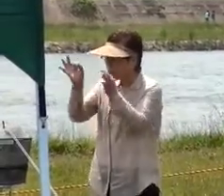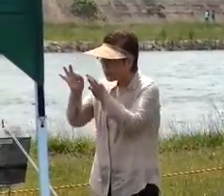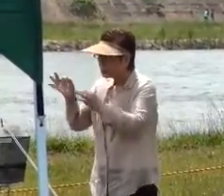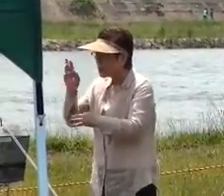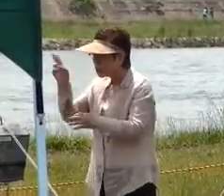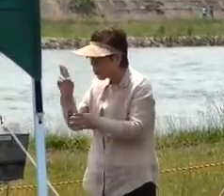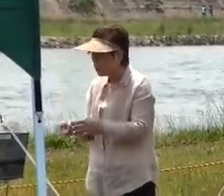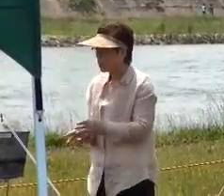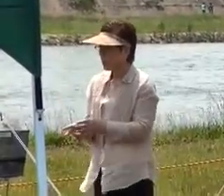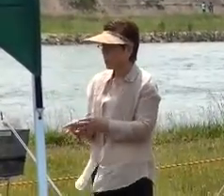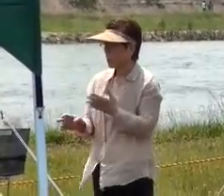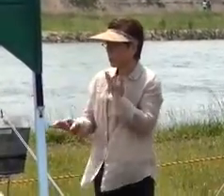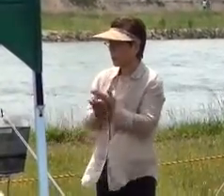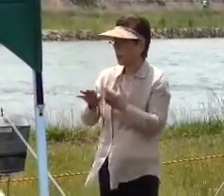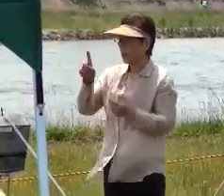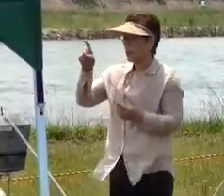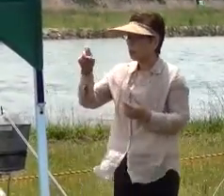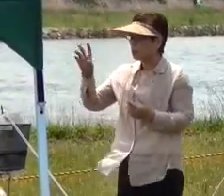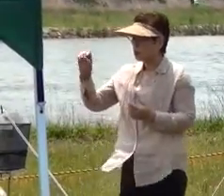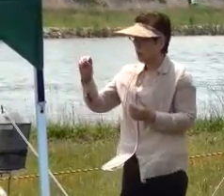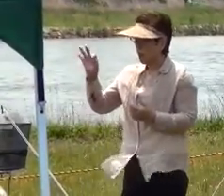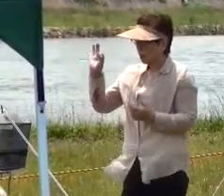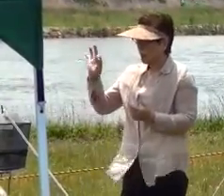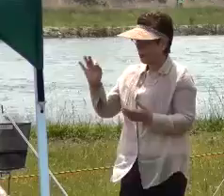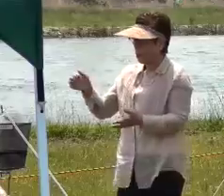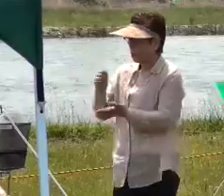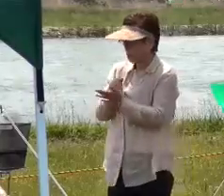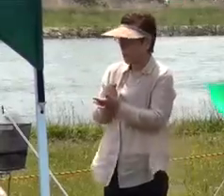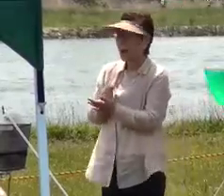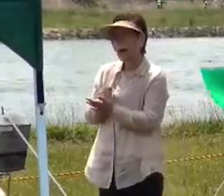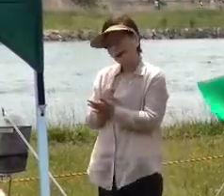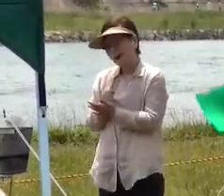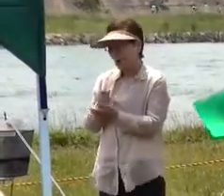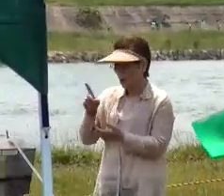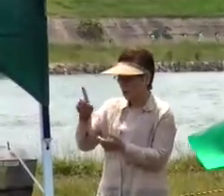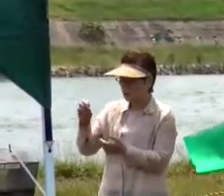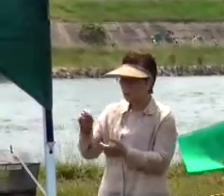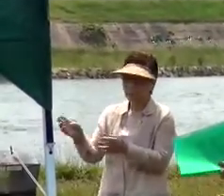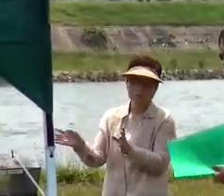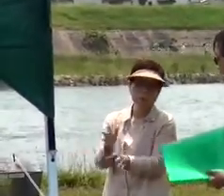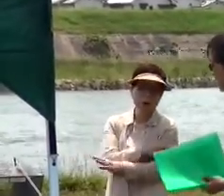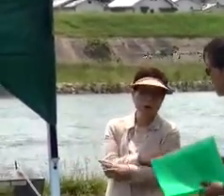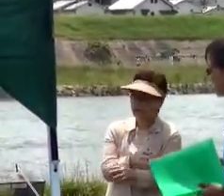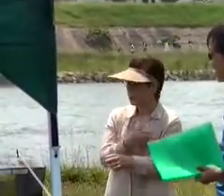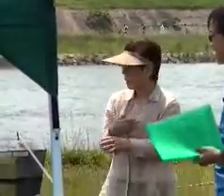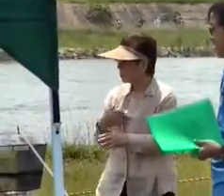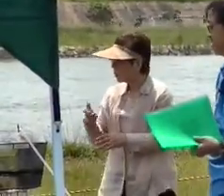10万円持っていたんだったら1万円ぐらいなくなっても大丈夫ですか？